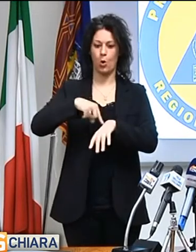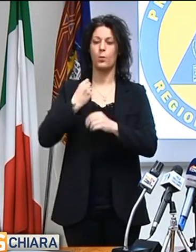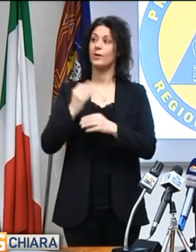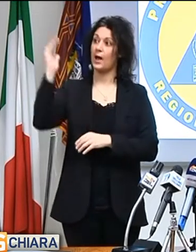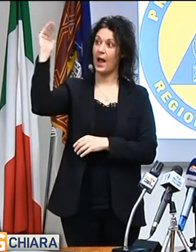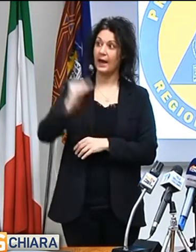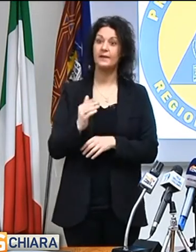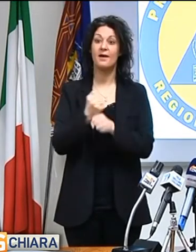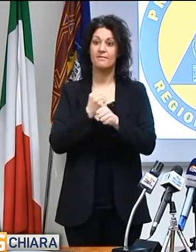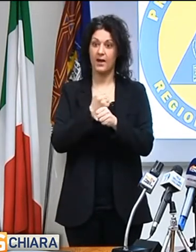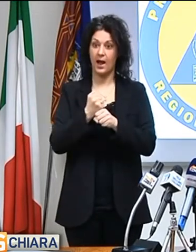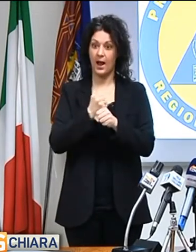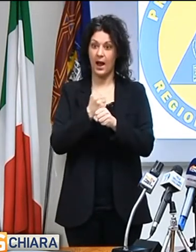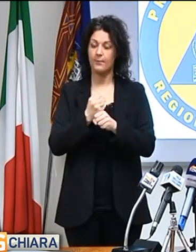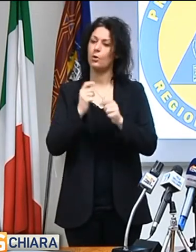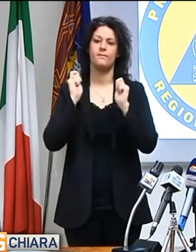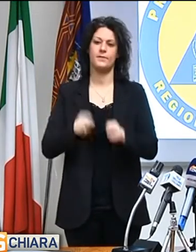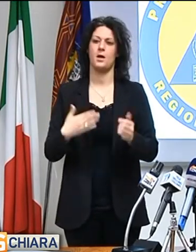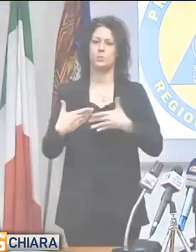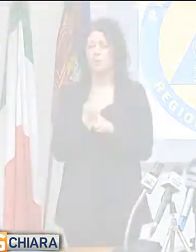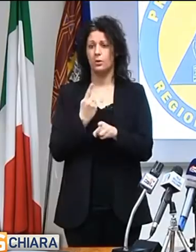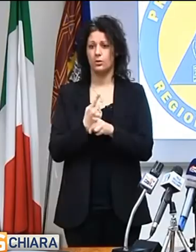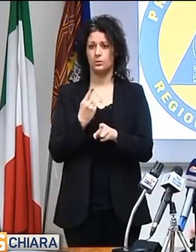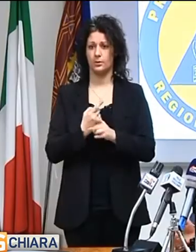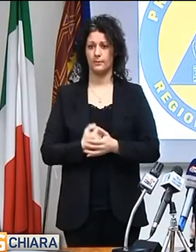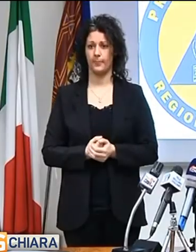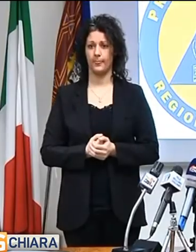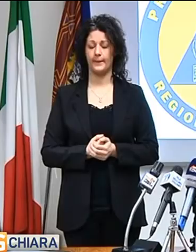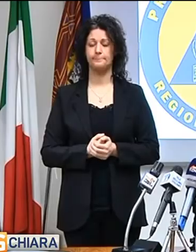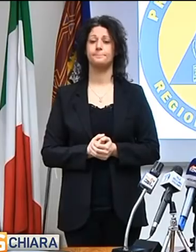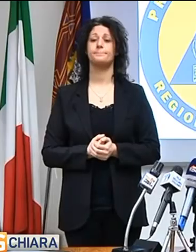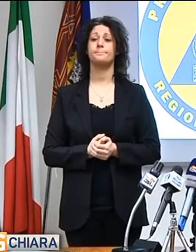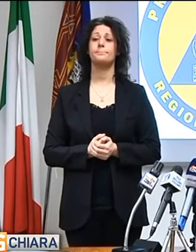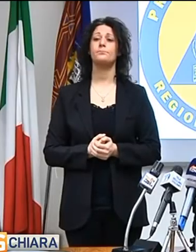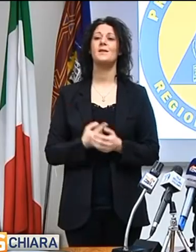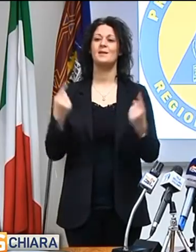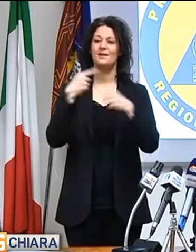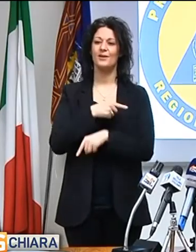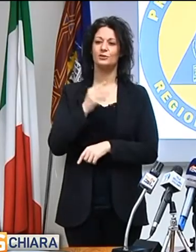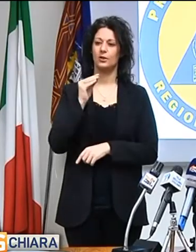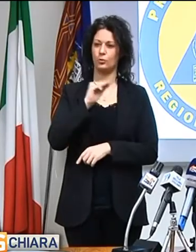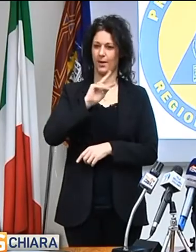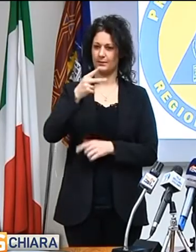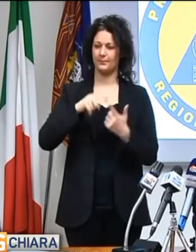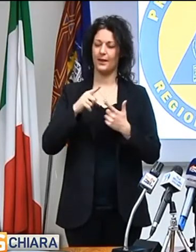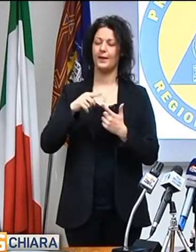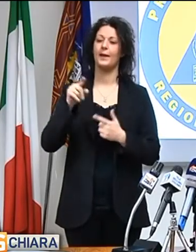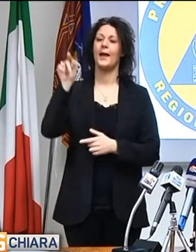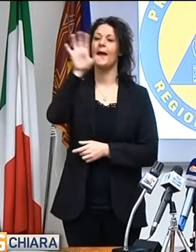farmaci, per partire con la sperimentazione su Avigan. Sull'Europa, guardate, penso che qui dentro non ci